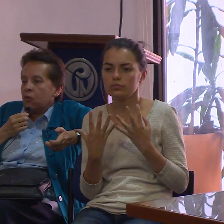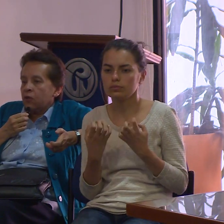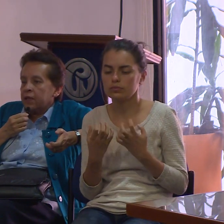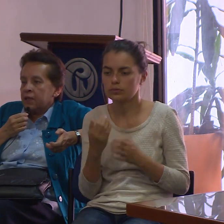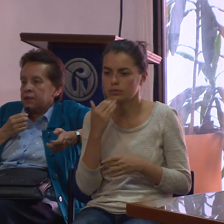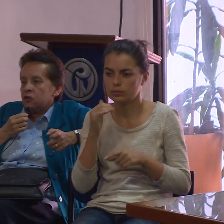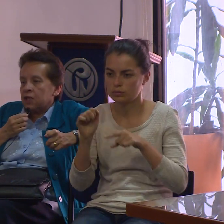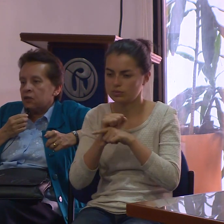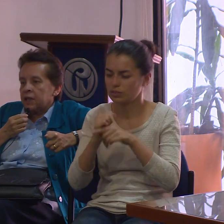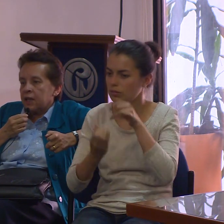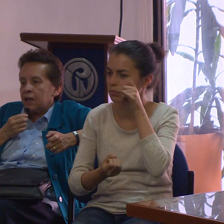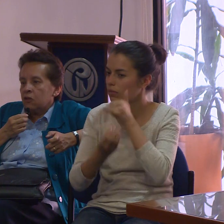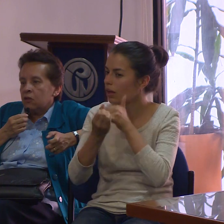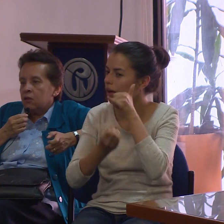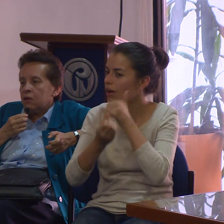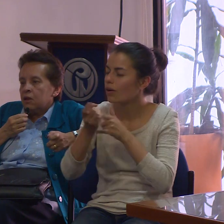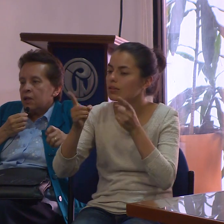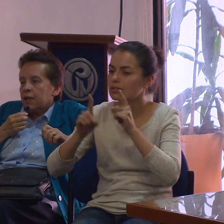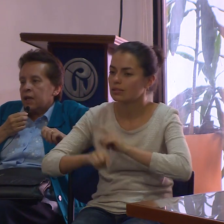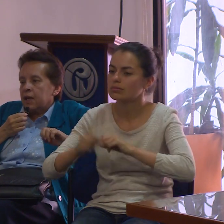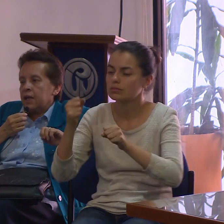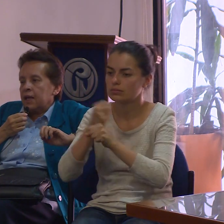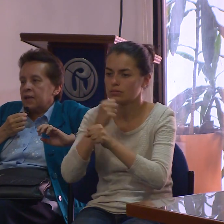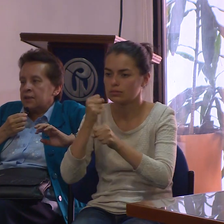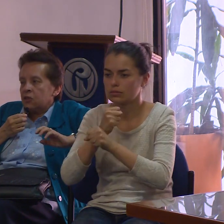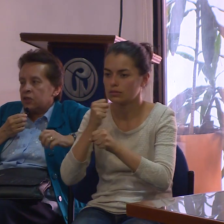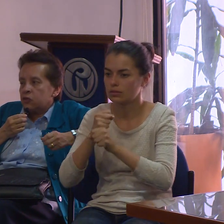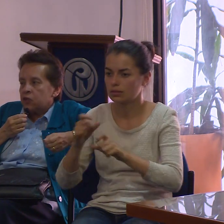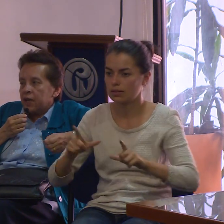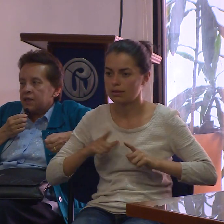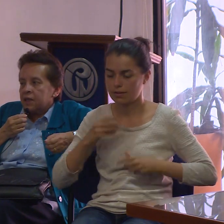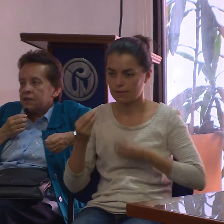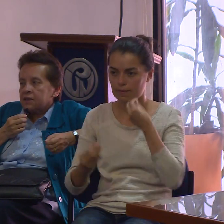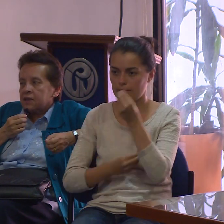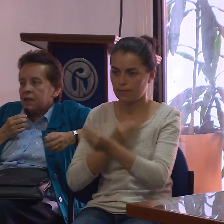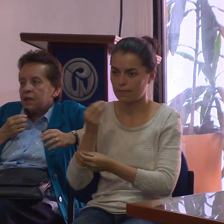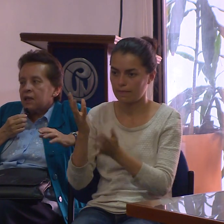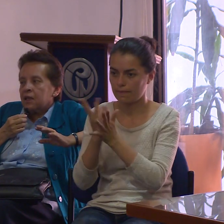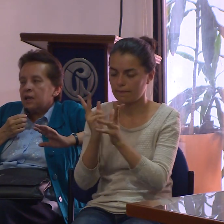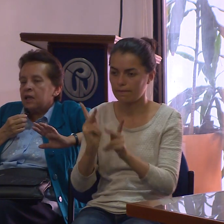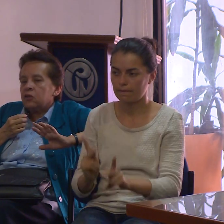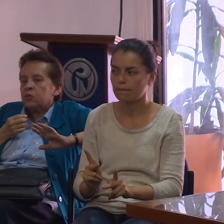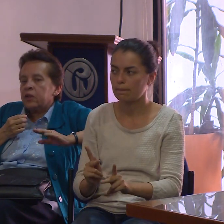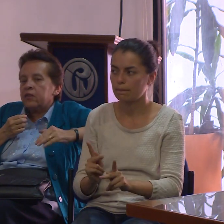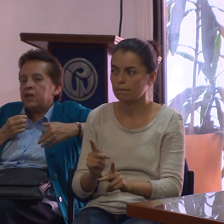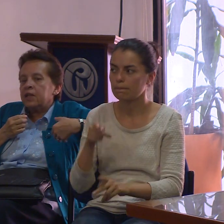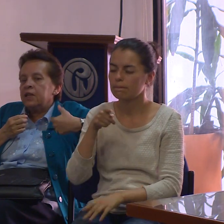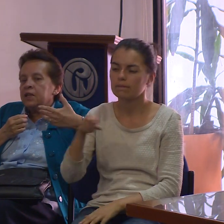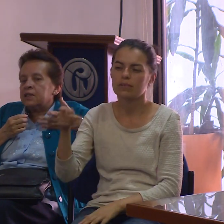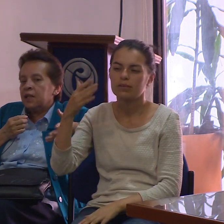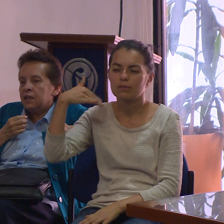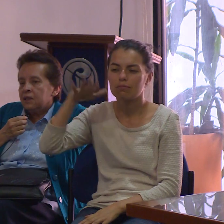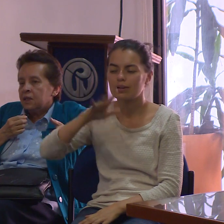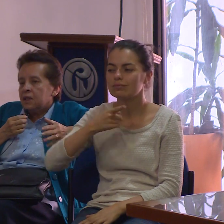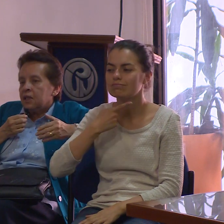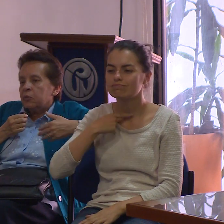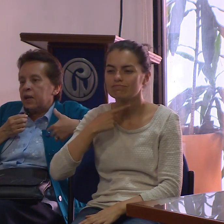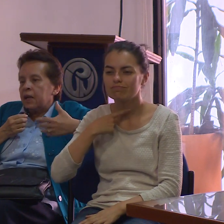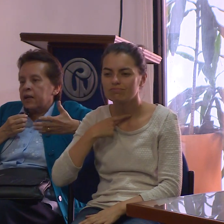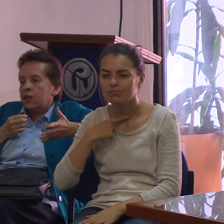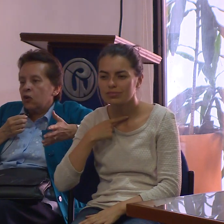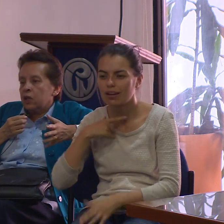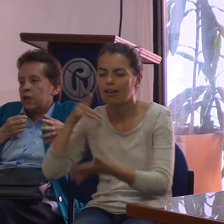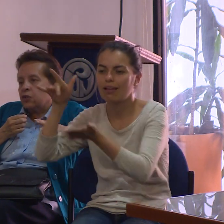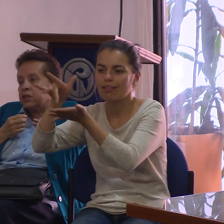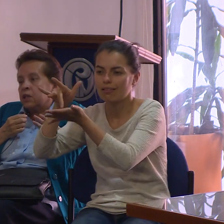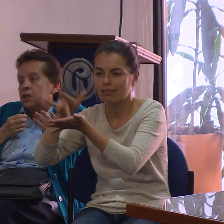prácticas pedagógicas y los trabajos de grado que hacen los estudiantes, ellos prefieren irse para